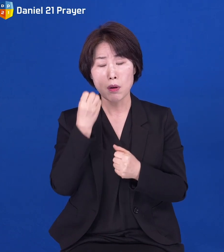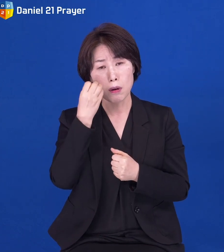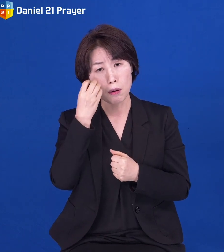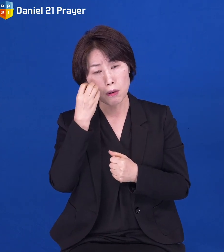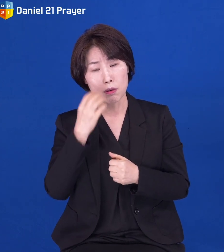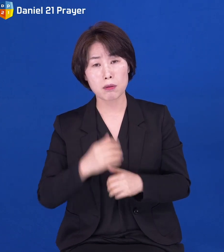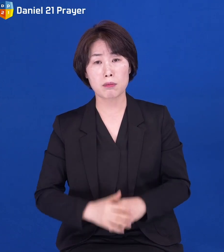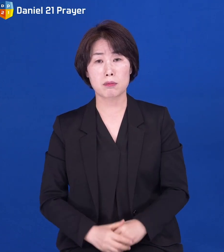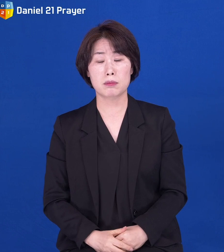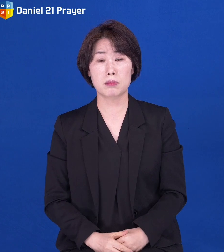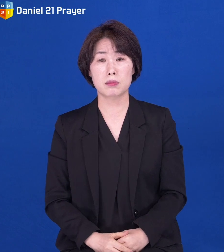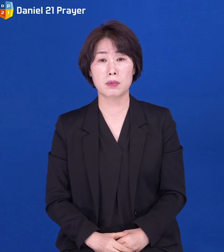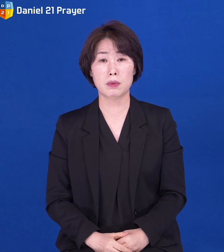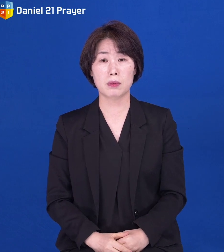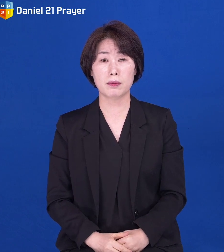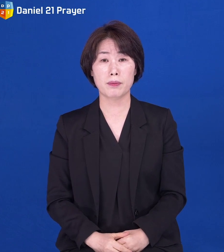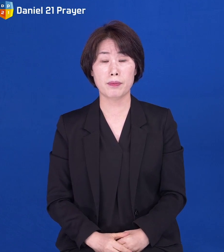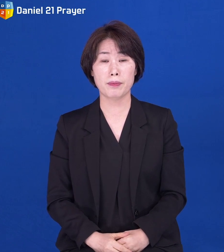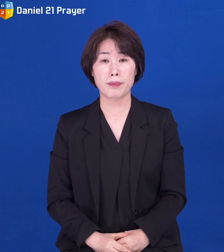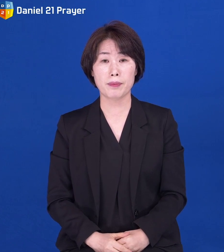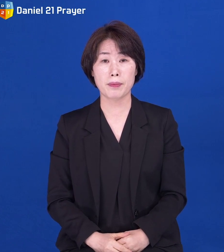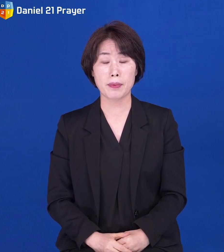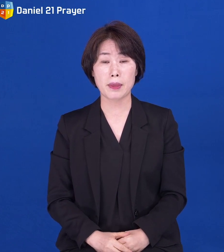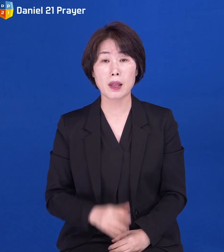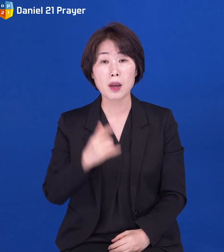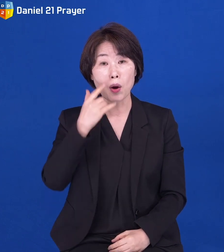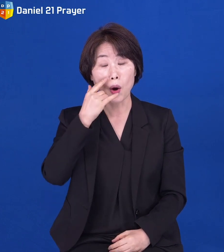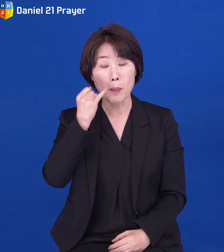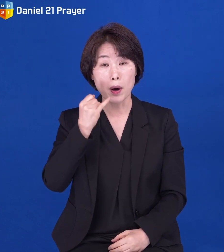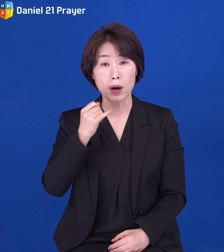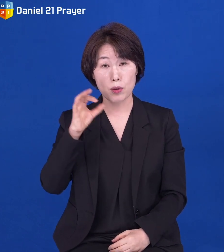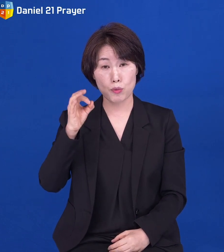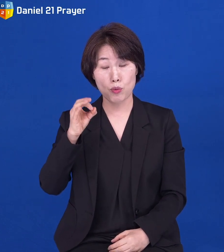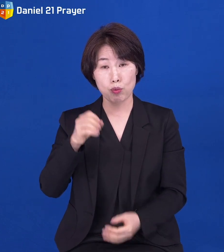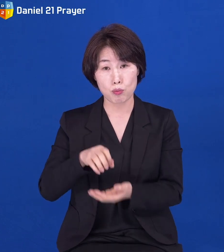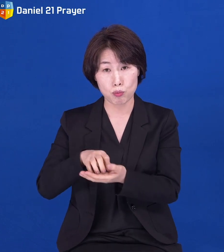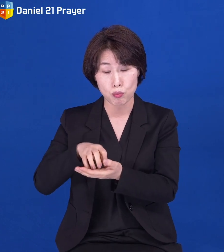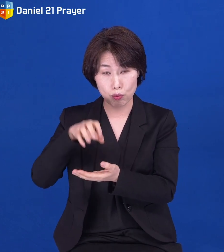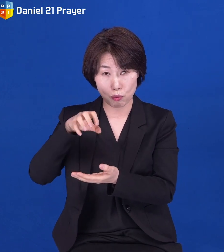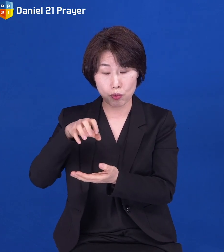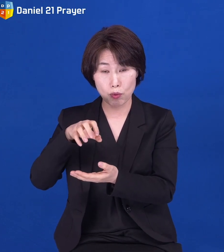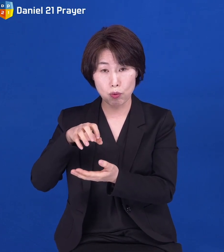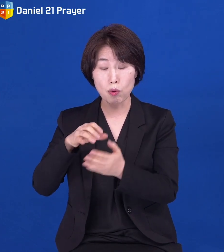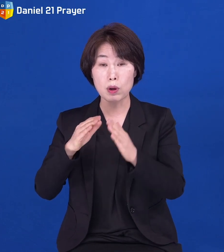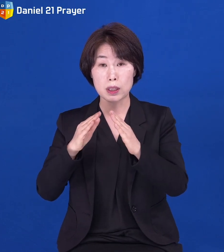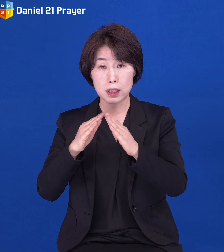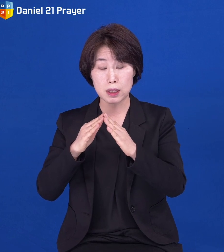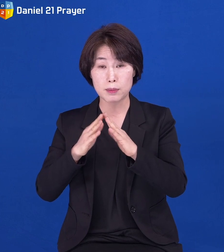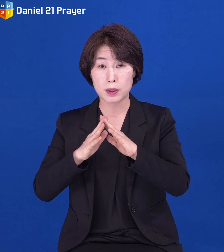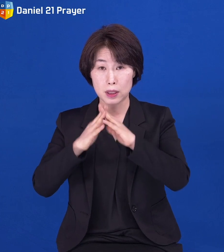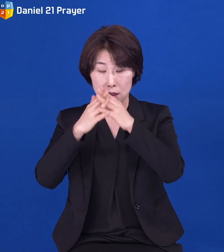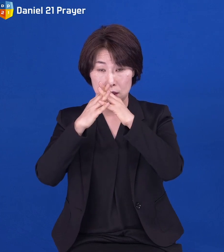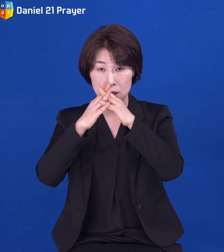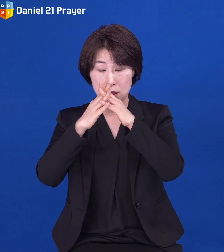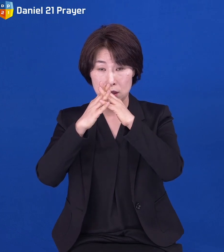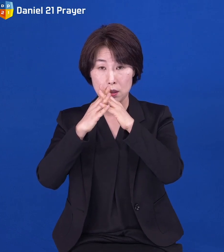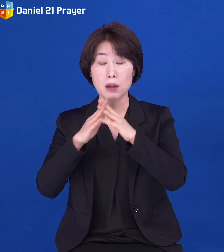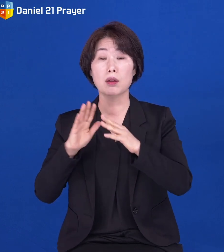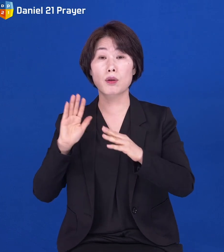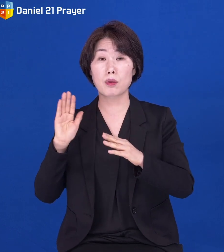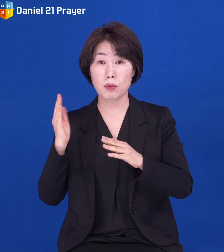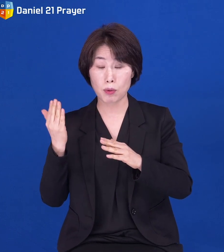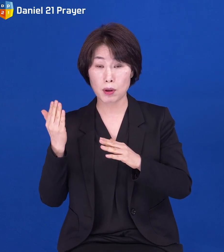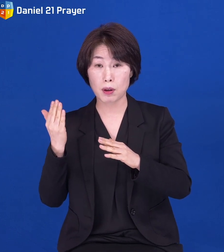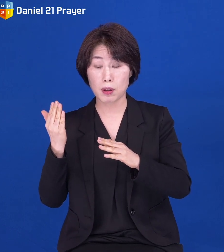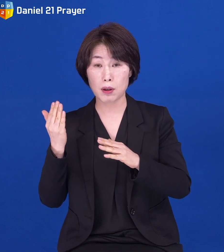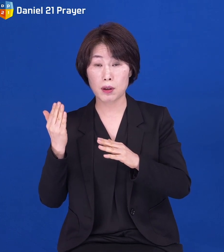창조하셔가지고 자수성가하셔서 집을 짓게 됐어요. 그게 원래는 집을 또 샀고 그 집을 또 짓게 됐는데 그 짓는